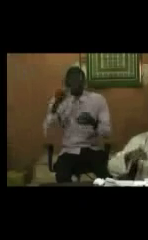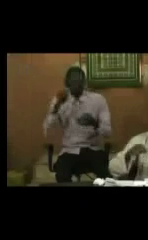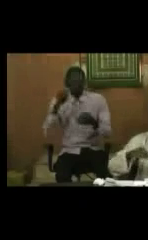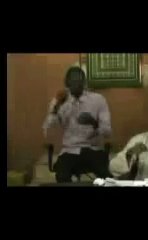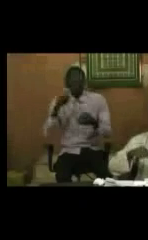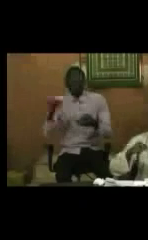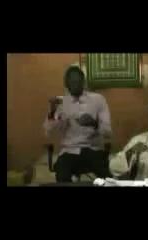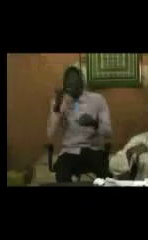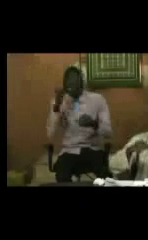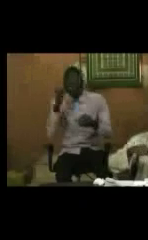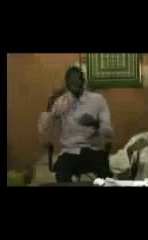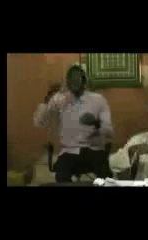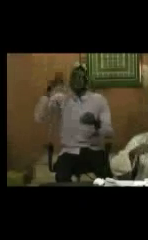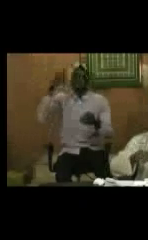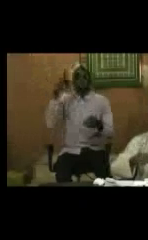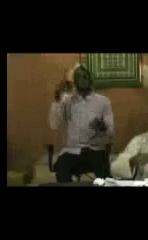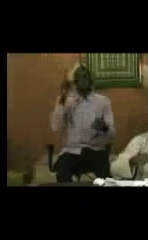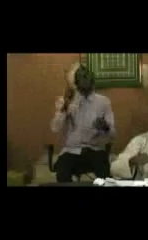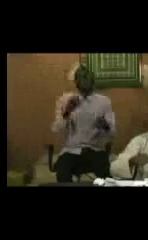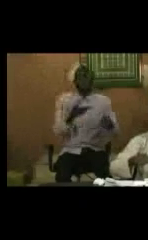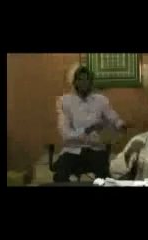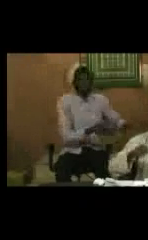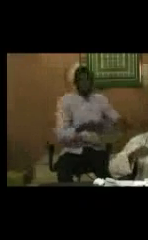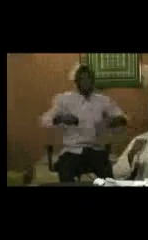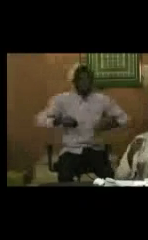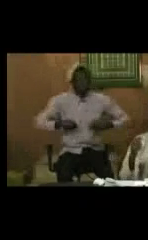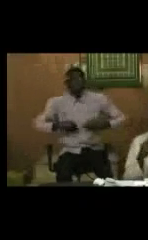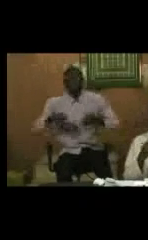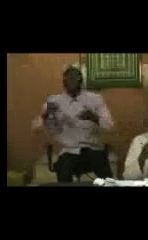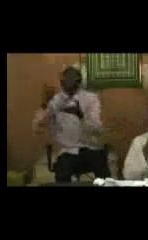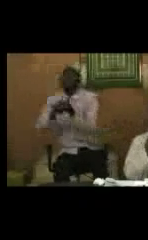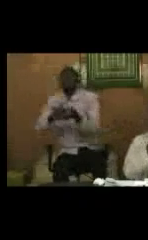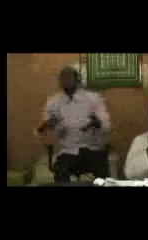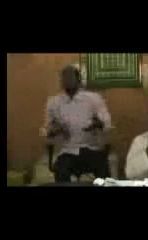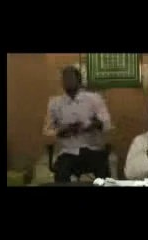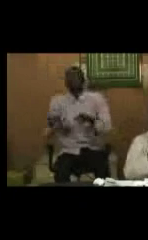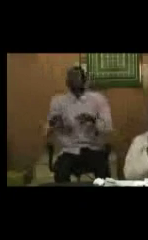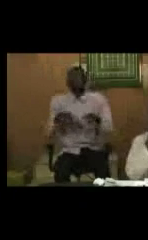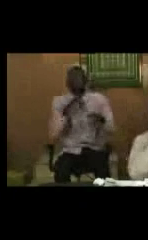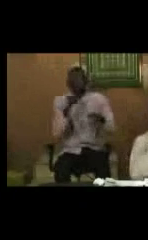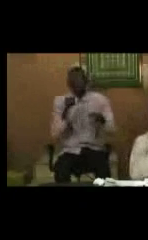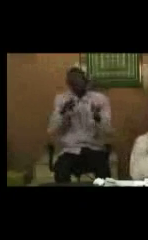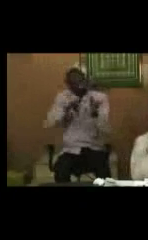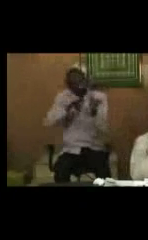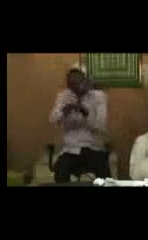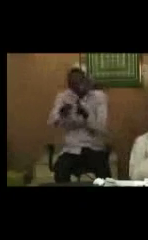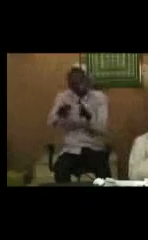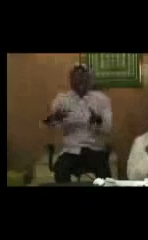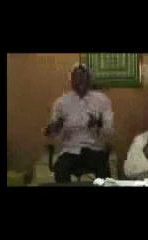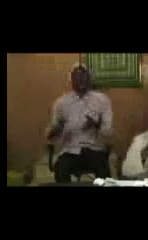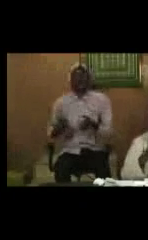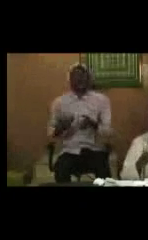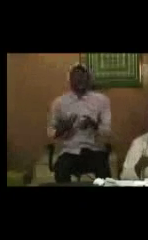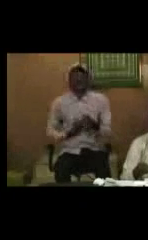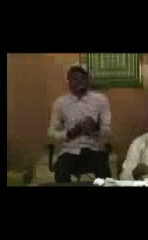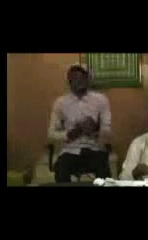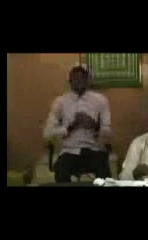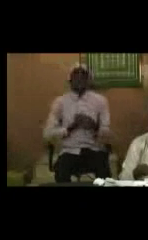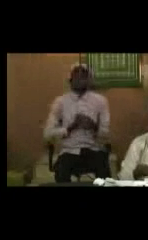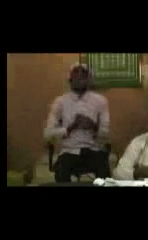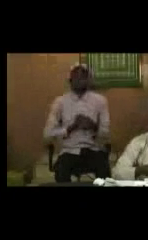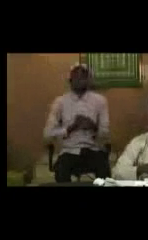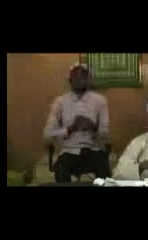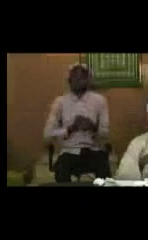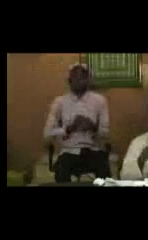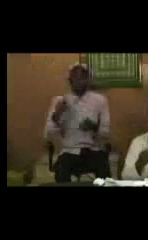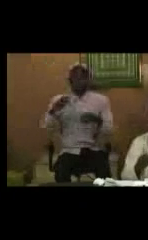fabayyanati sunna al-qawliya sunna aloro iyen ni pe hadith anabi to so o